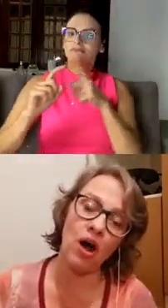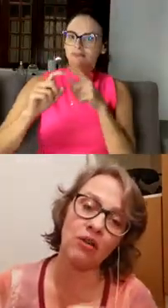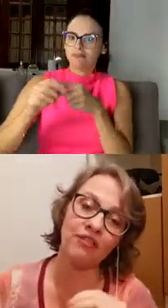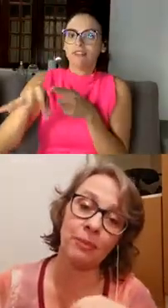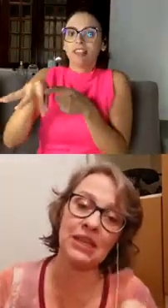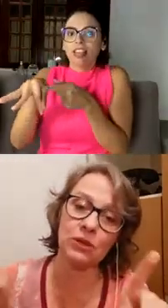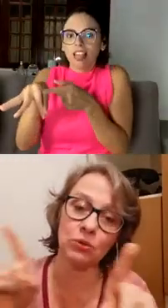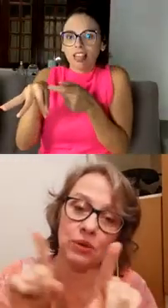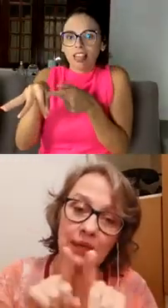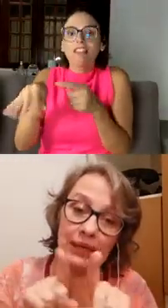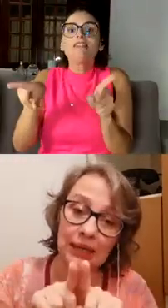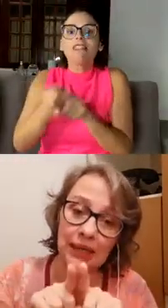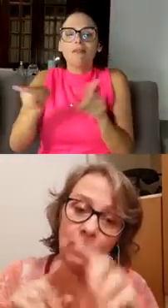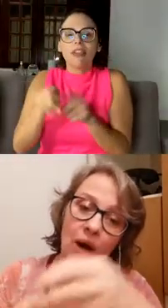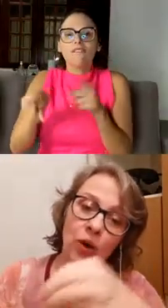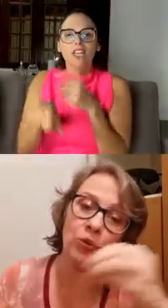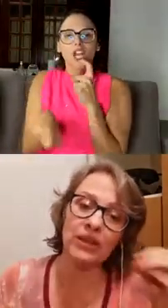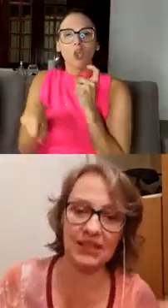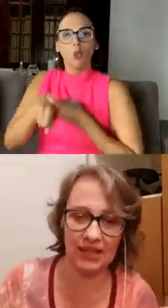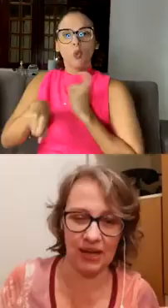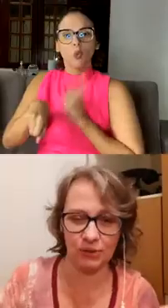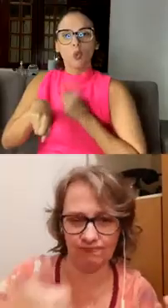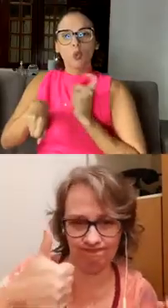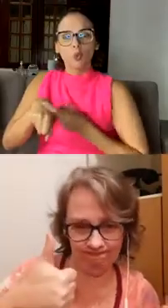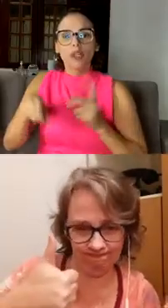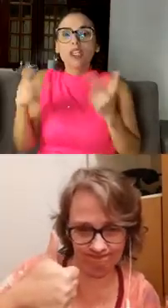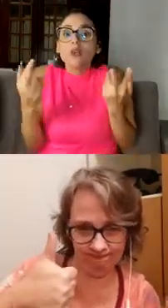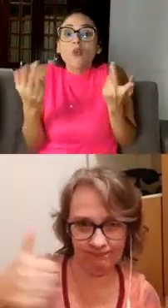o órgão feminino igual interno.